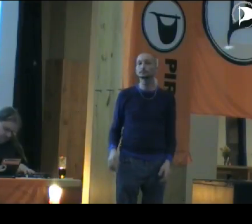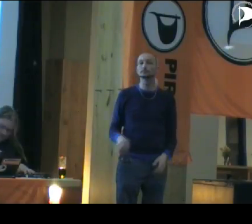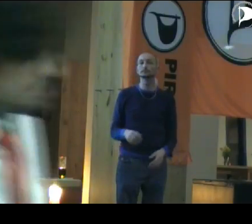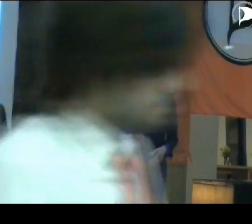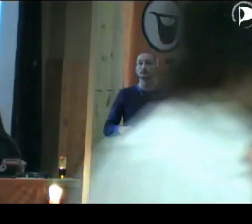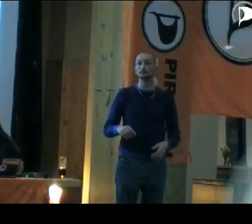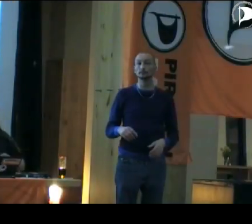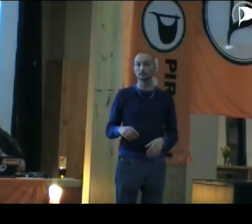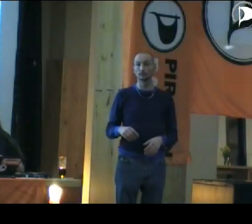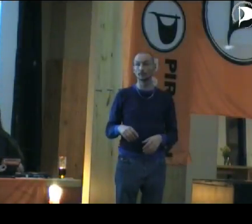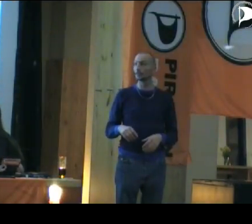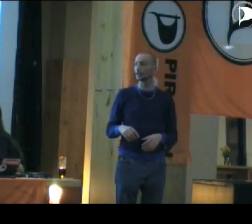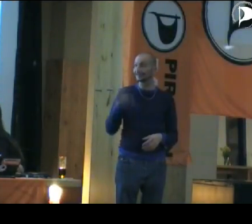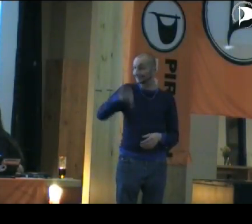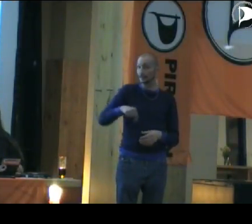ist